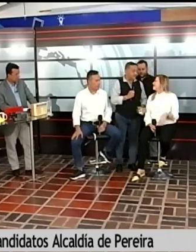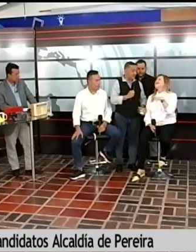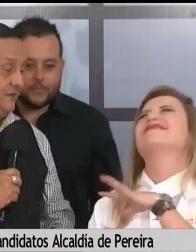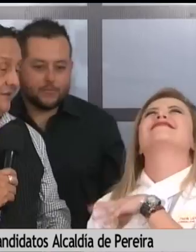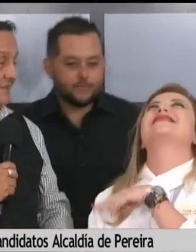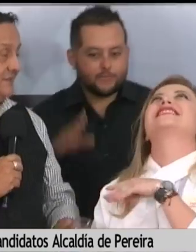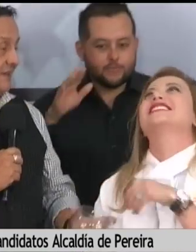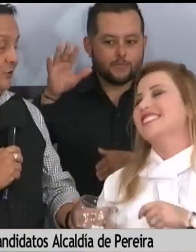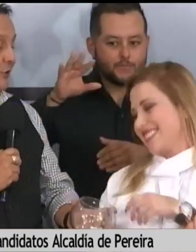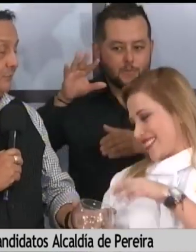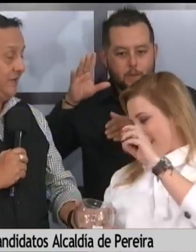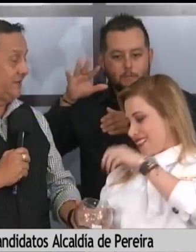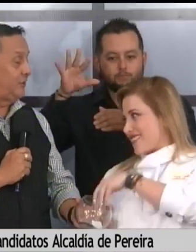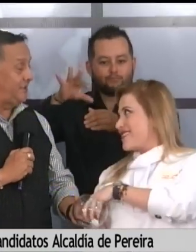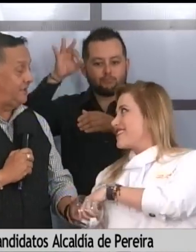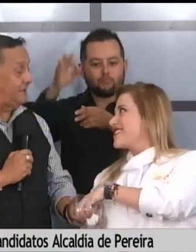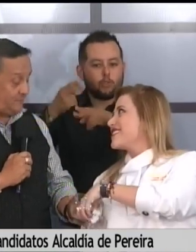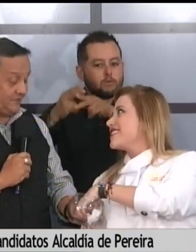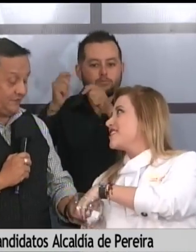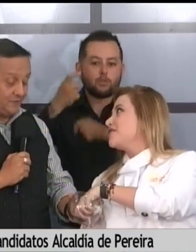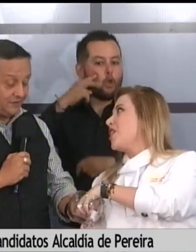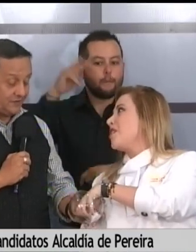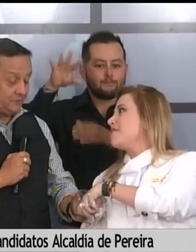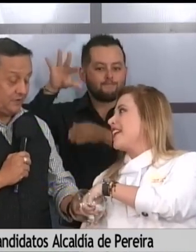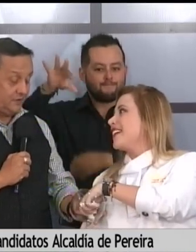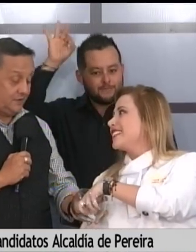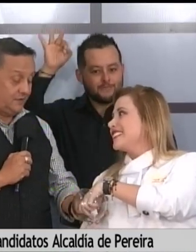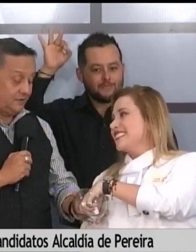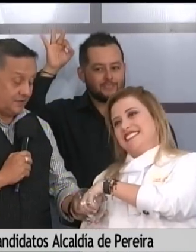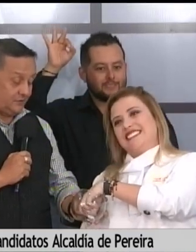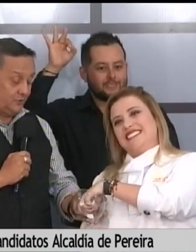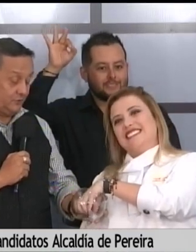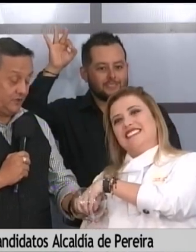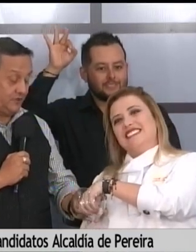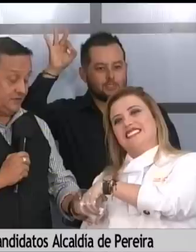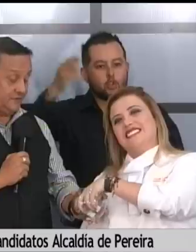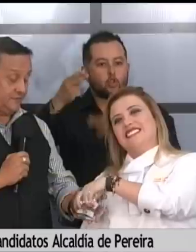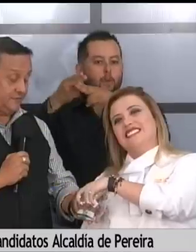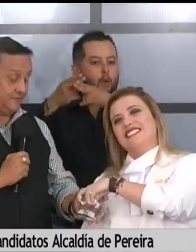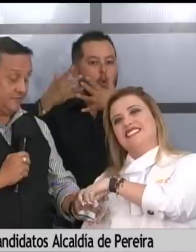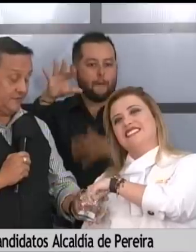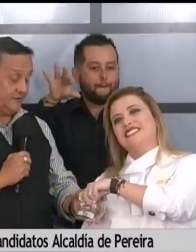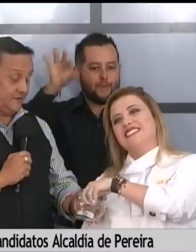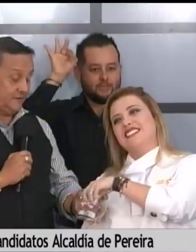la mano y saque un nombre. No mire, no me haga trampa. Saque un nombre.